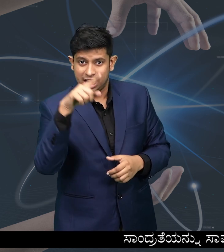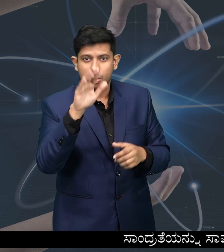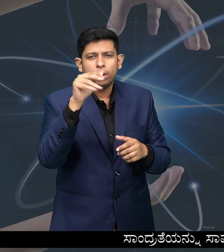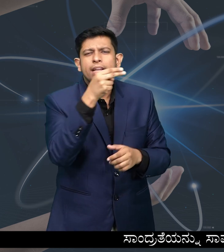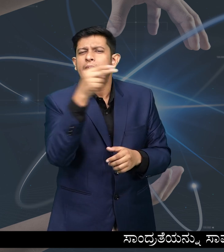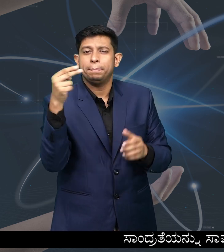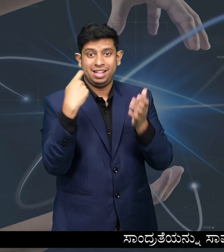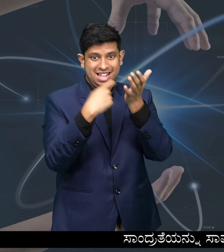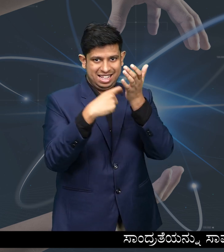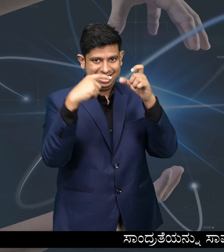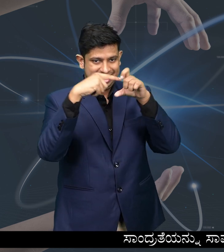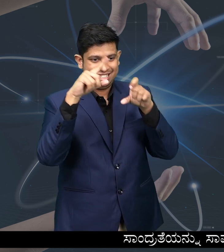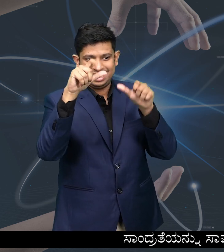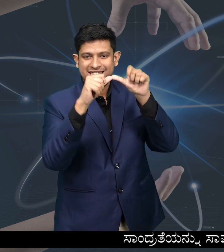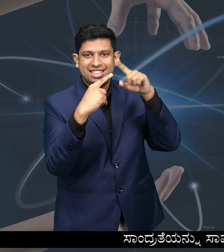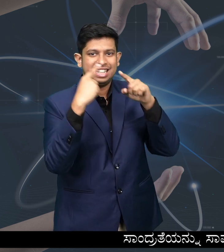ಕರೆಯಲಾಗುತ್ತೆ.